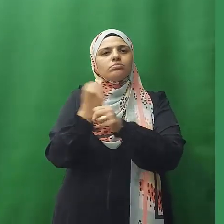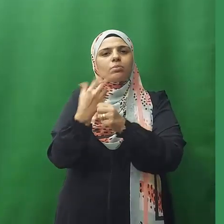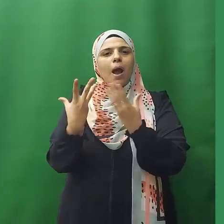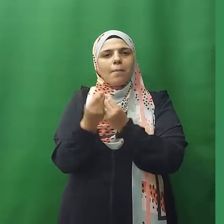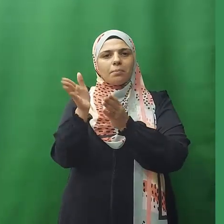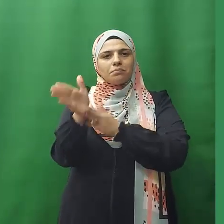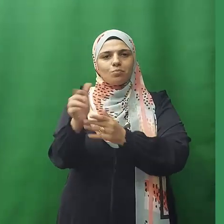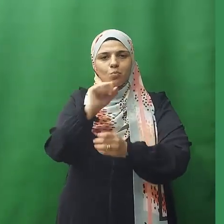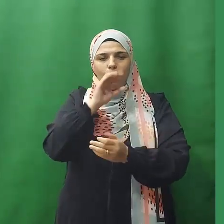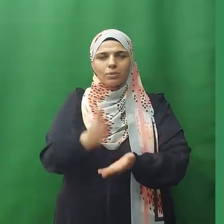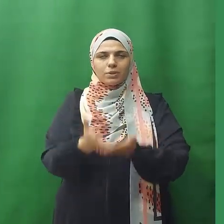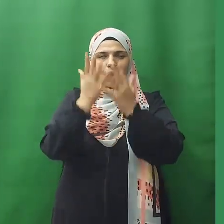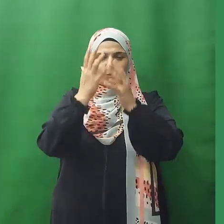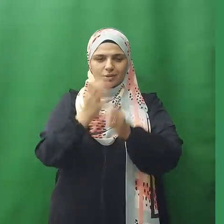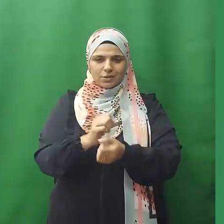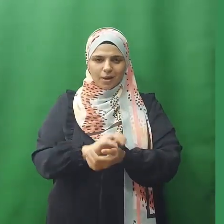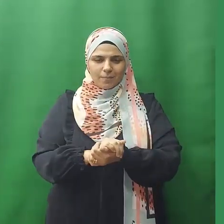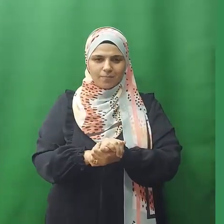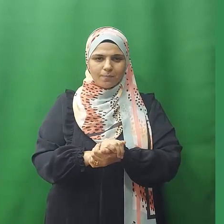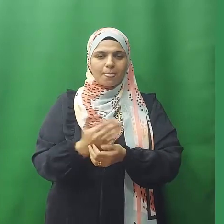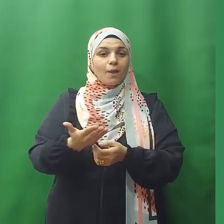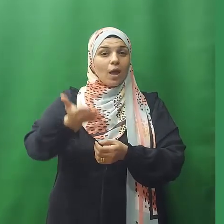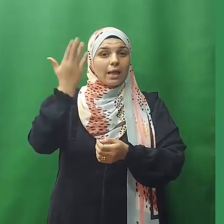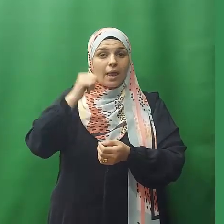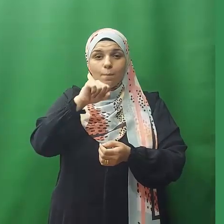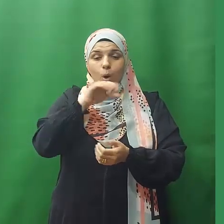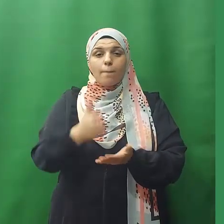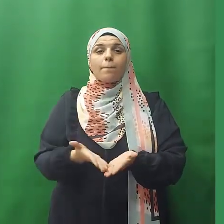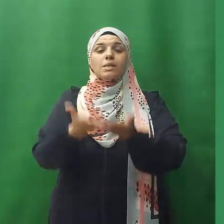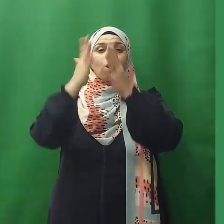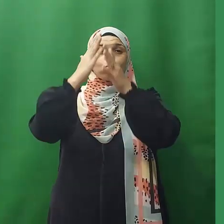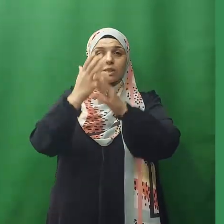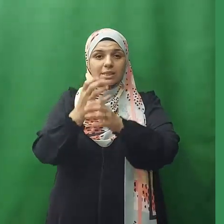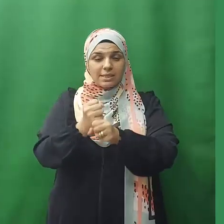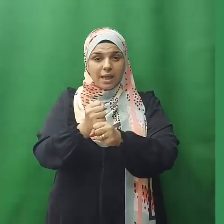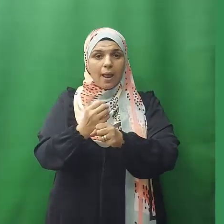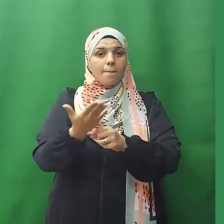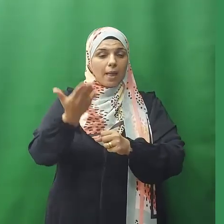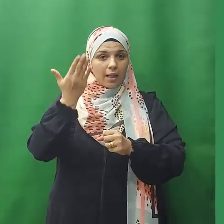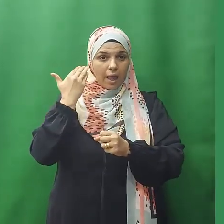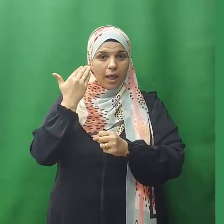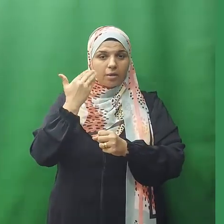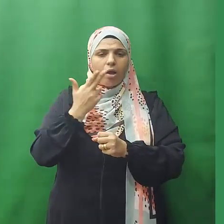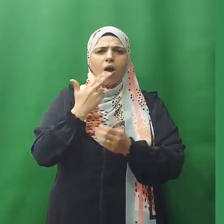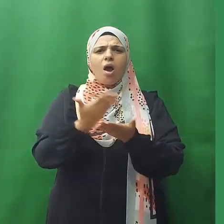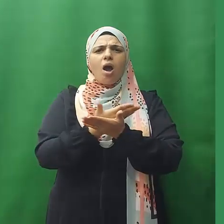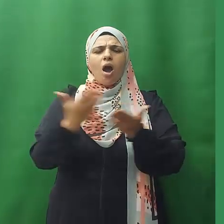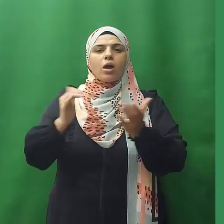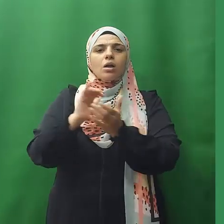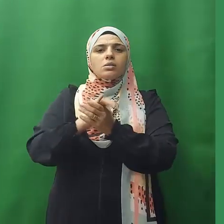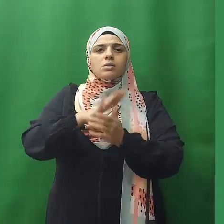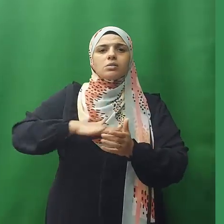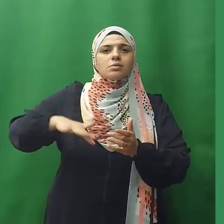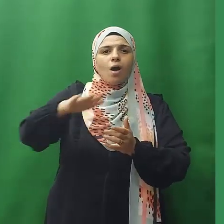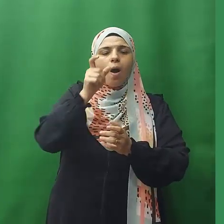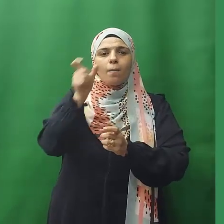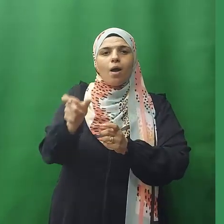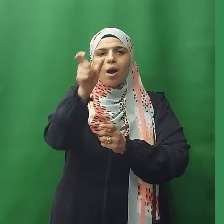وسلم وقد كان نبينا صلوات ربي وسلامه عليه خير صاحب لاصحابه رضي الله عنهم